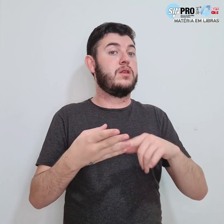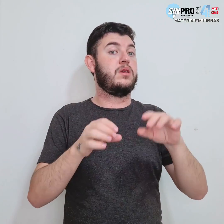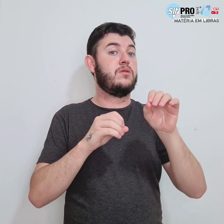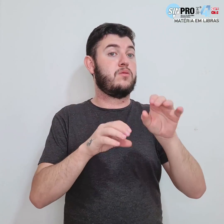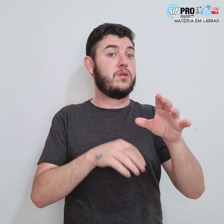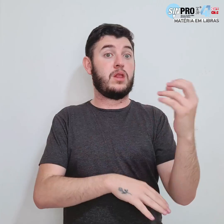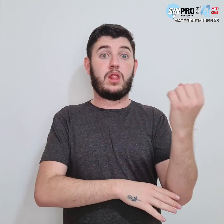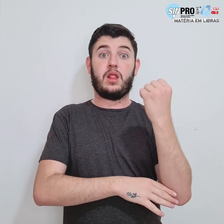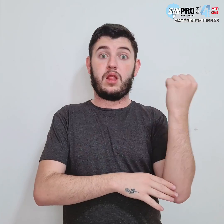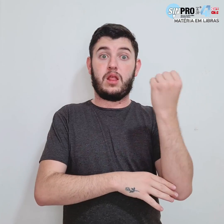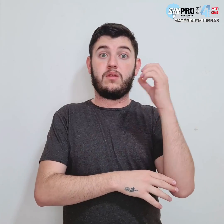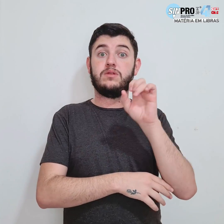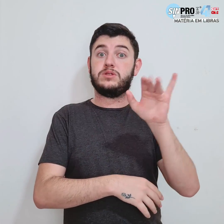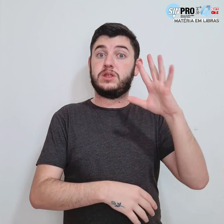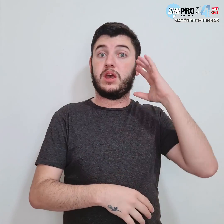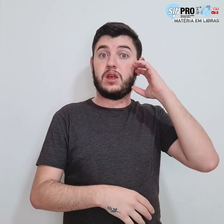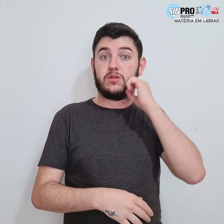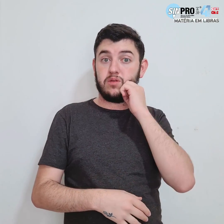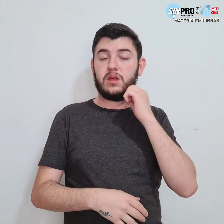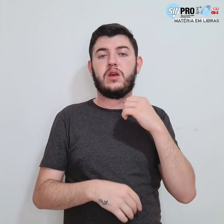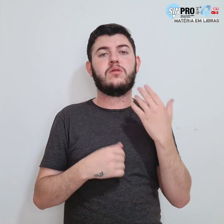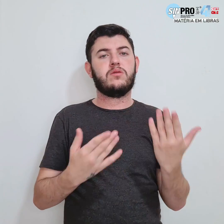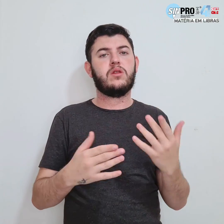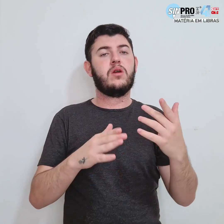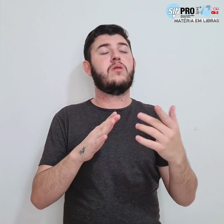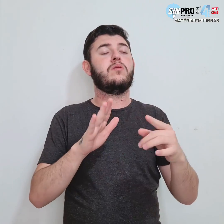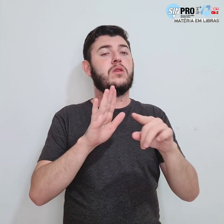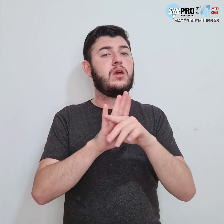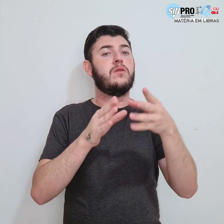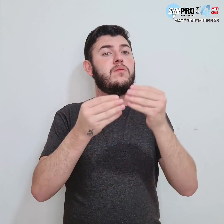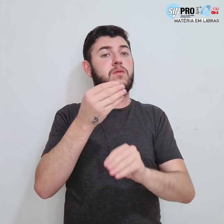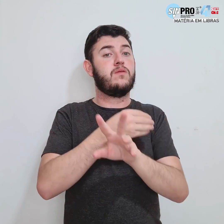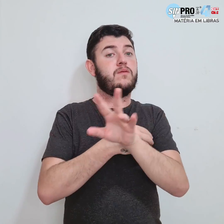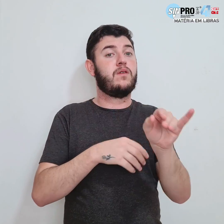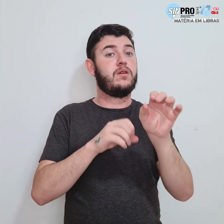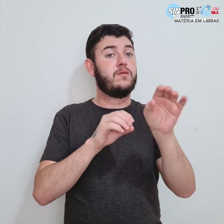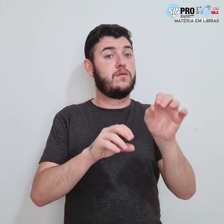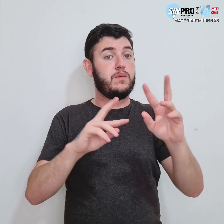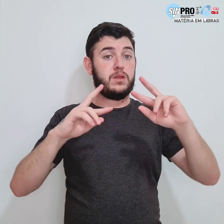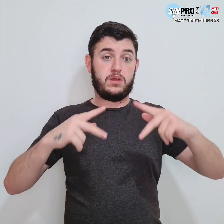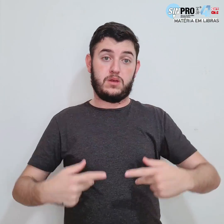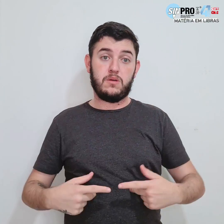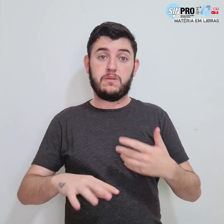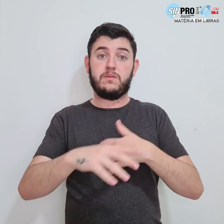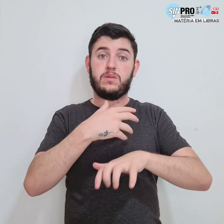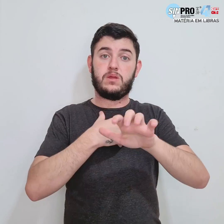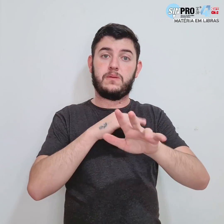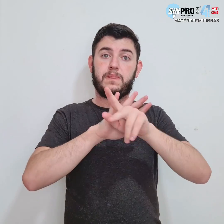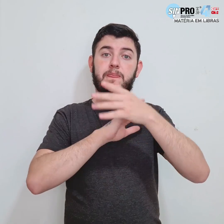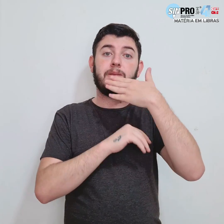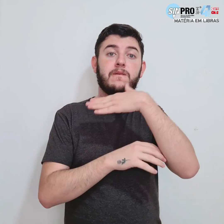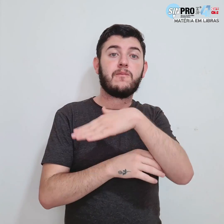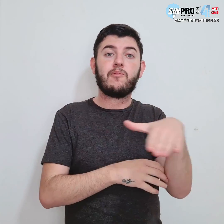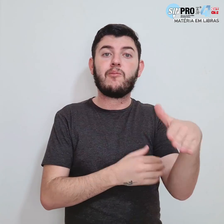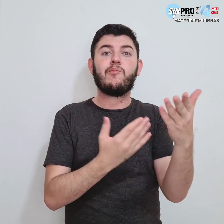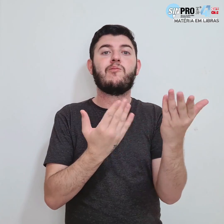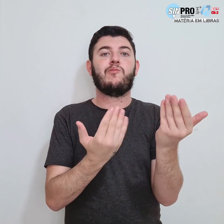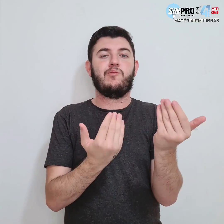e educacionais graves, se for adotado, terá impacto negativo na formação humanística de crianças e